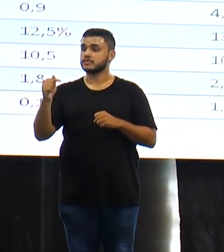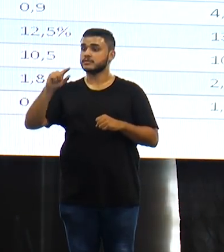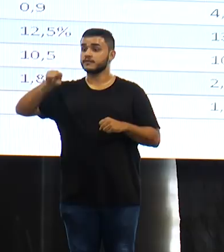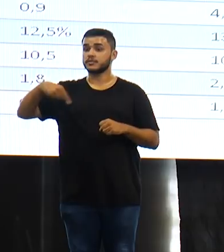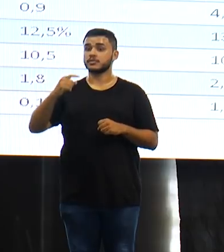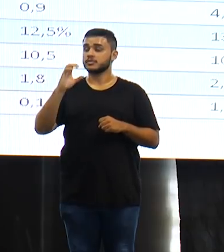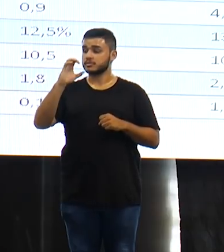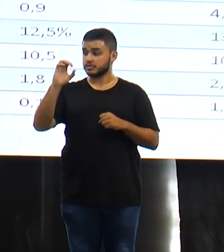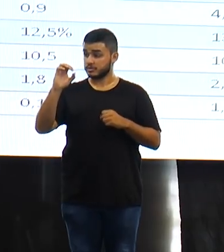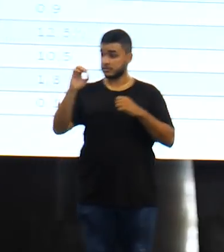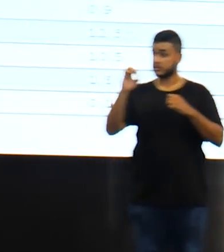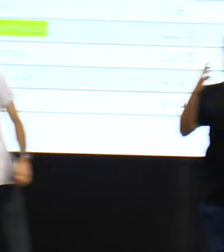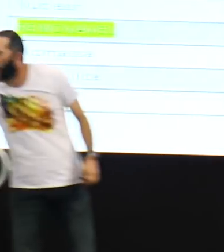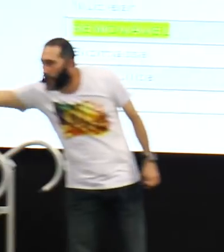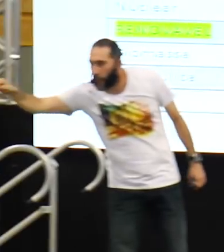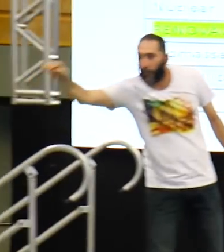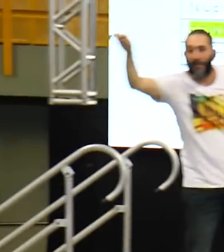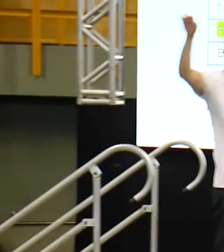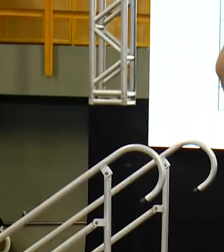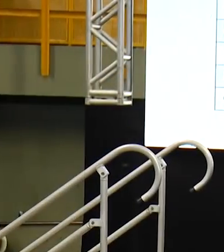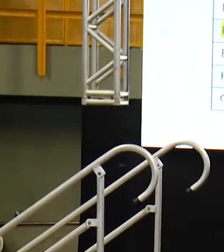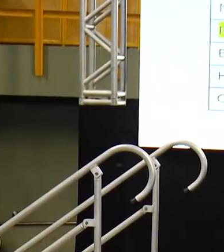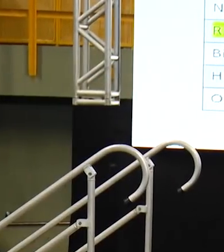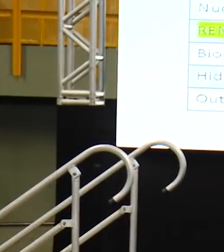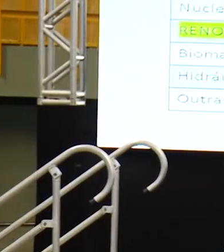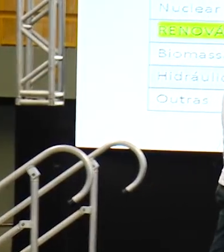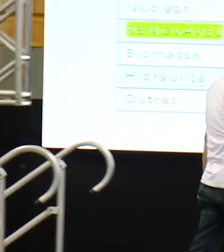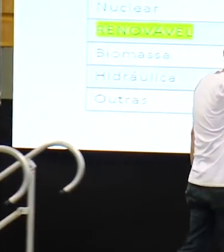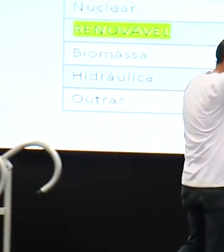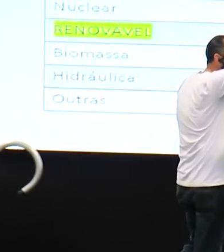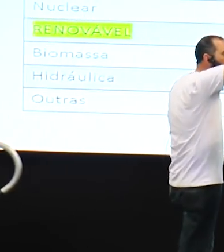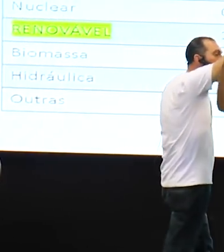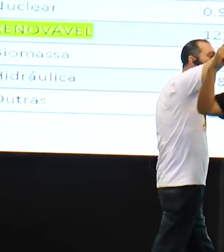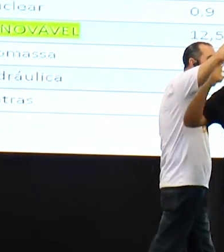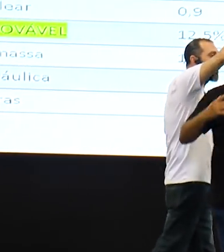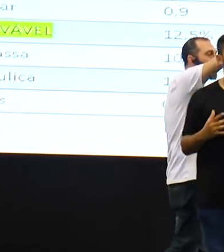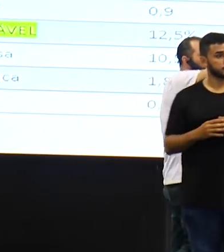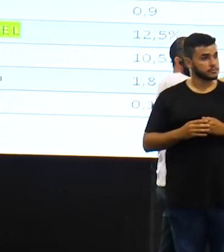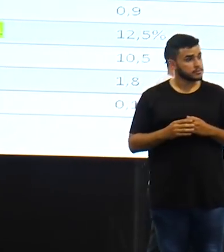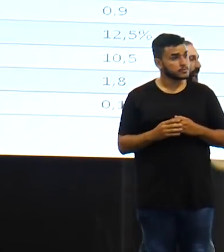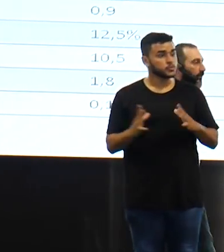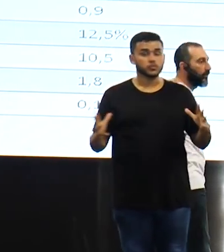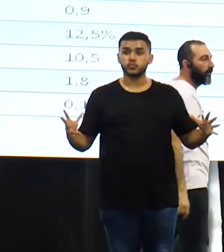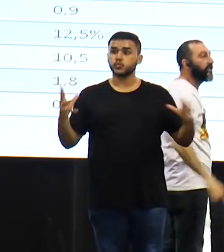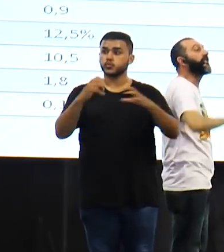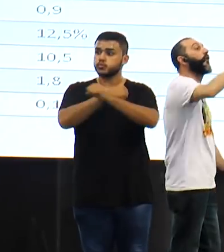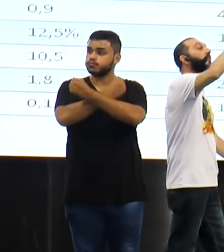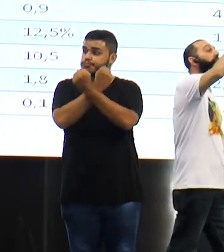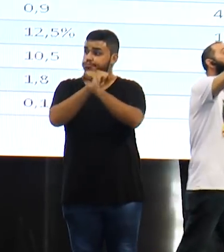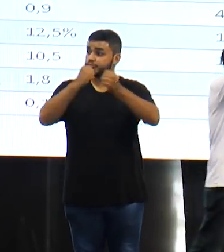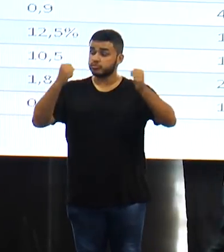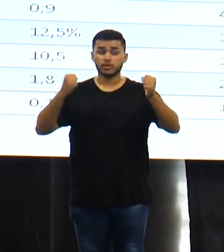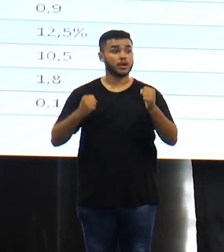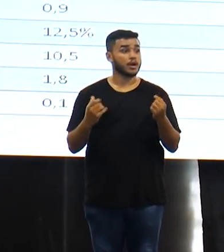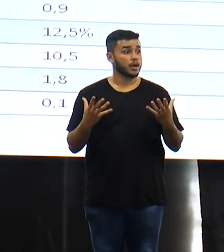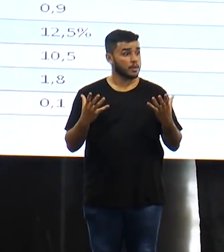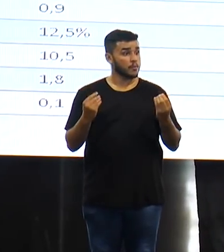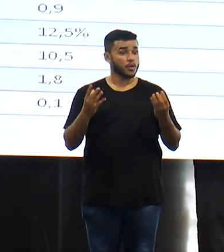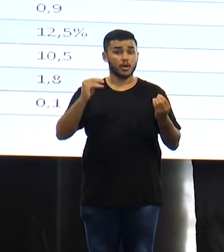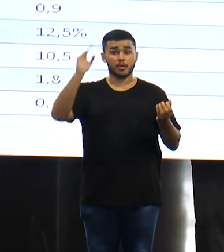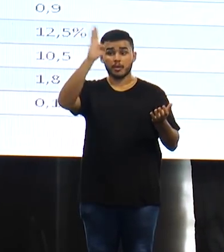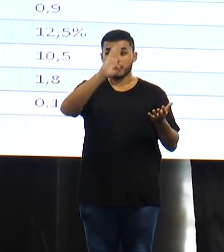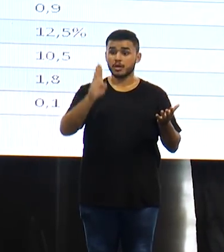8.515.767,049 milhões de quilômetros quadrados. É o quinto maior país do mundo em extensão territorial. E é o maior